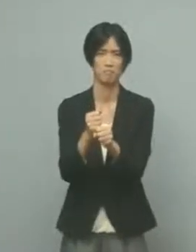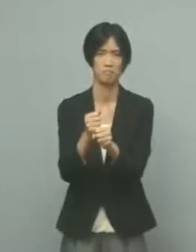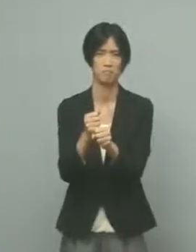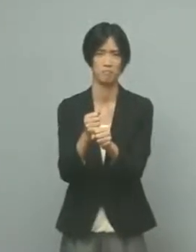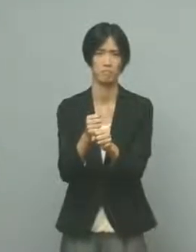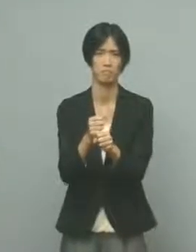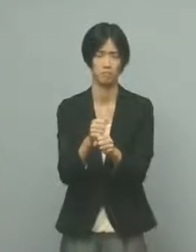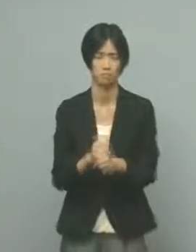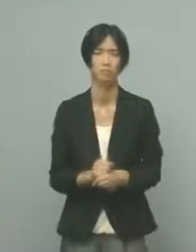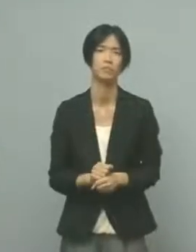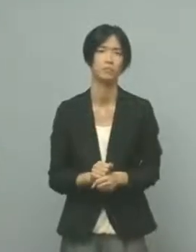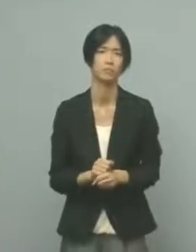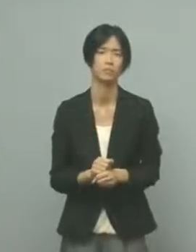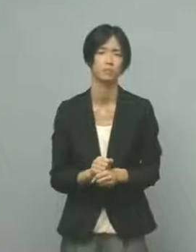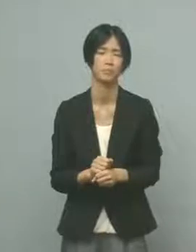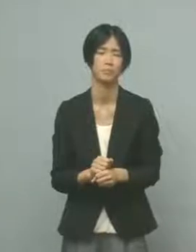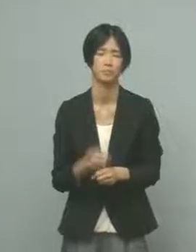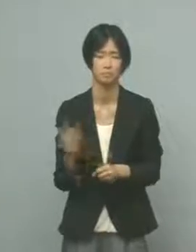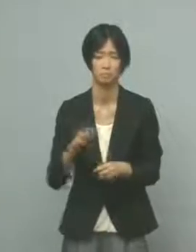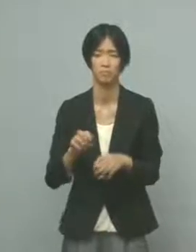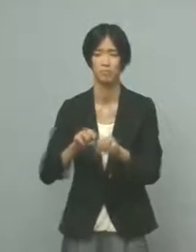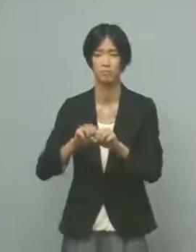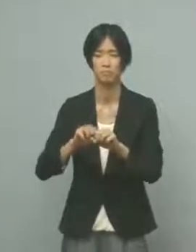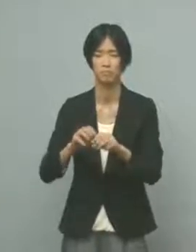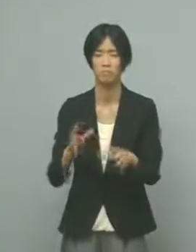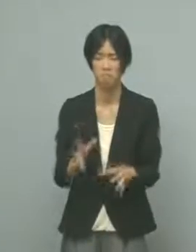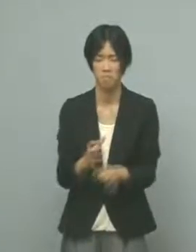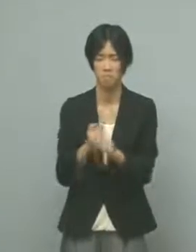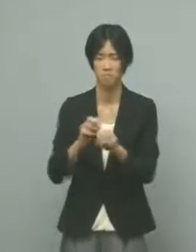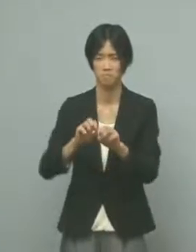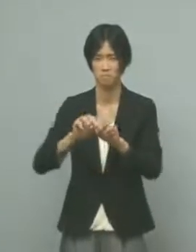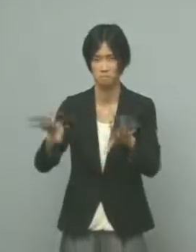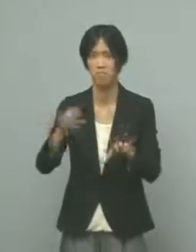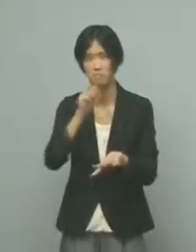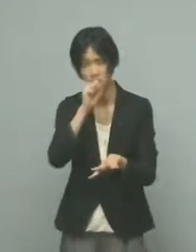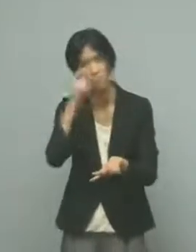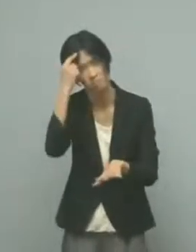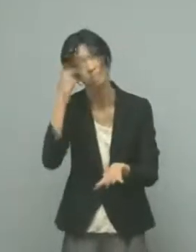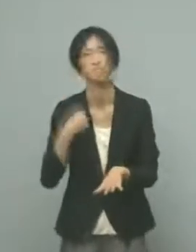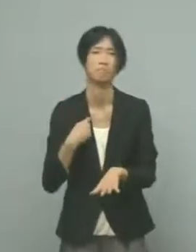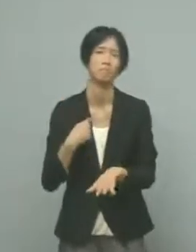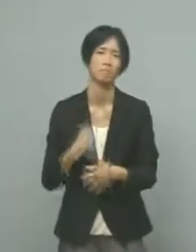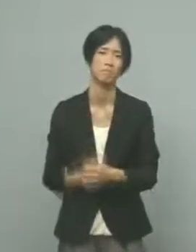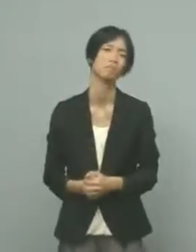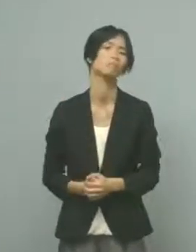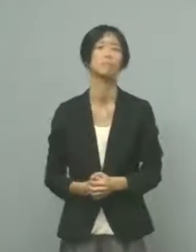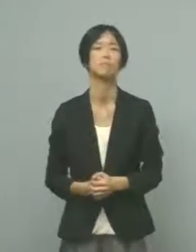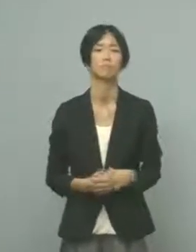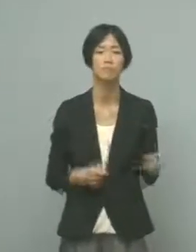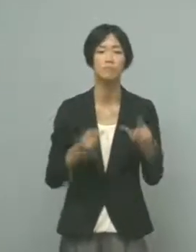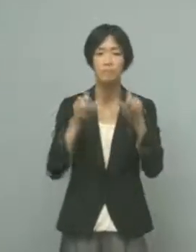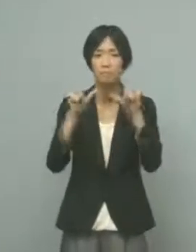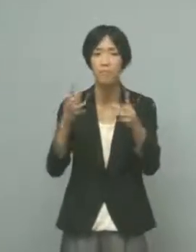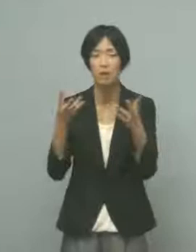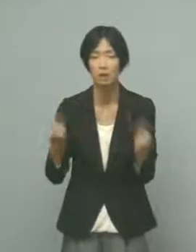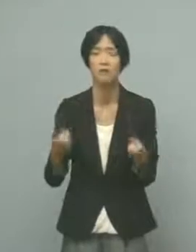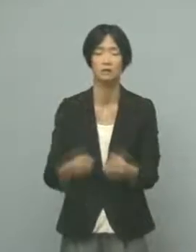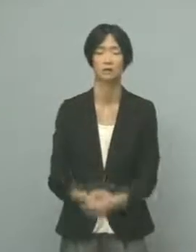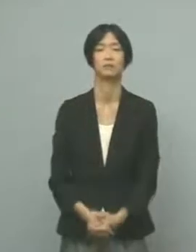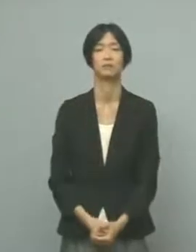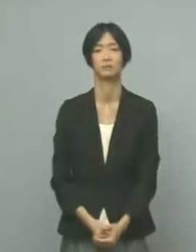まとめて、そしてお知らせするのがいいのかなというふうに思っております。 ありがとうございます。 は